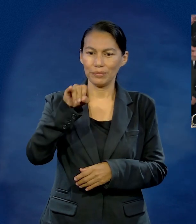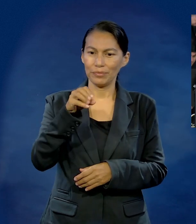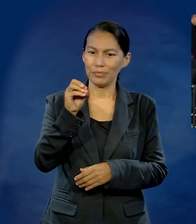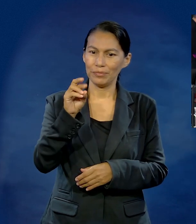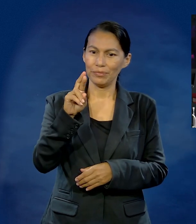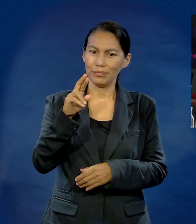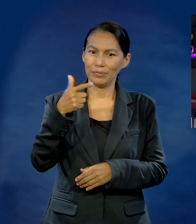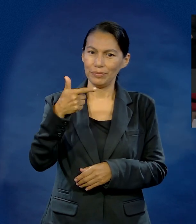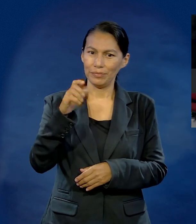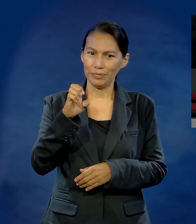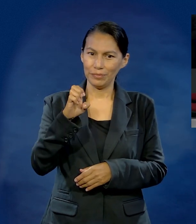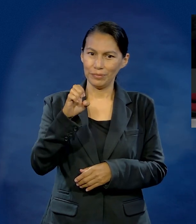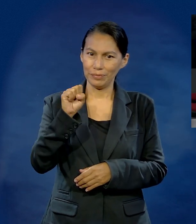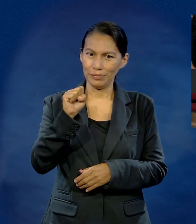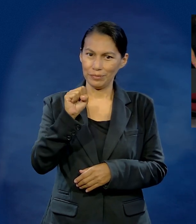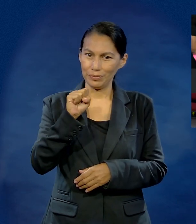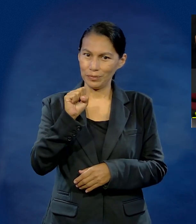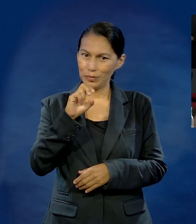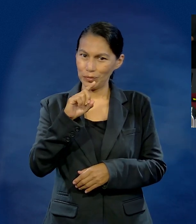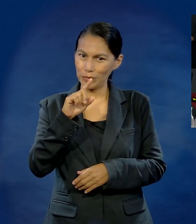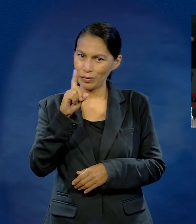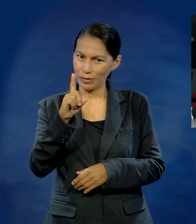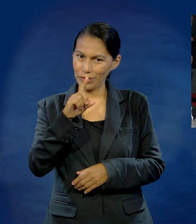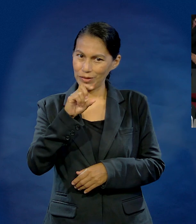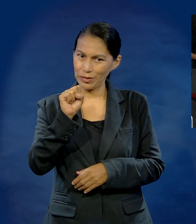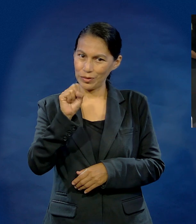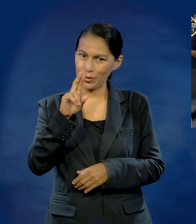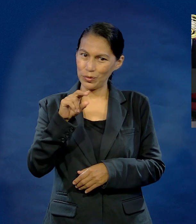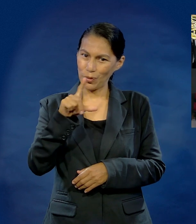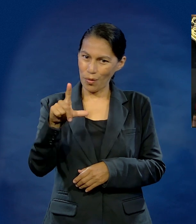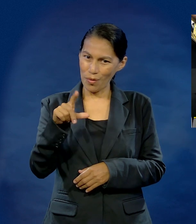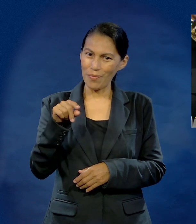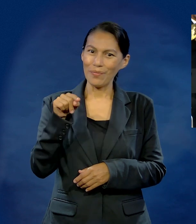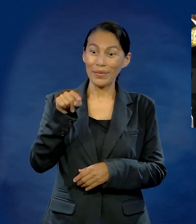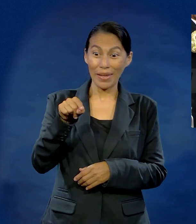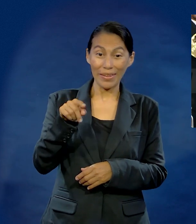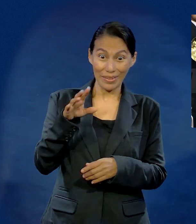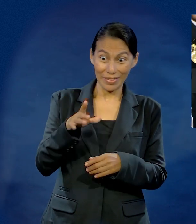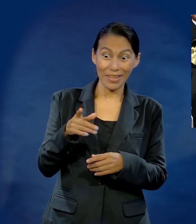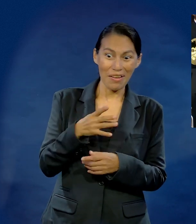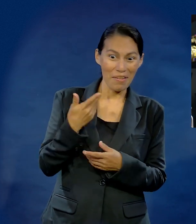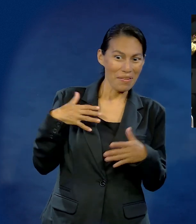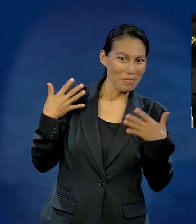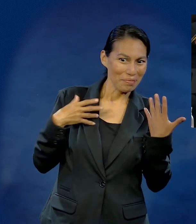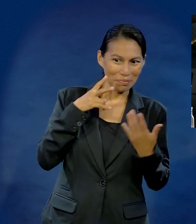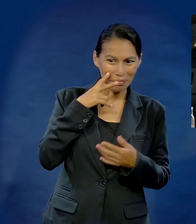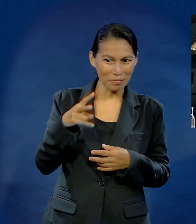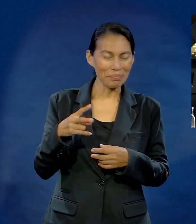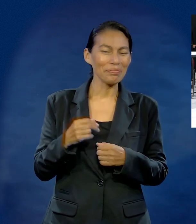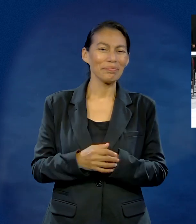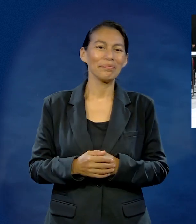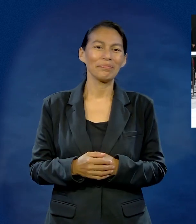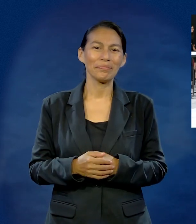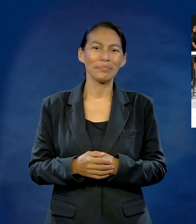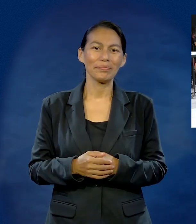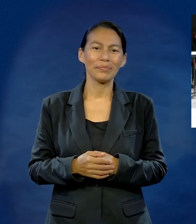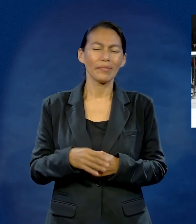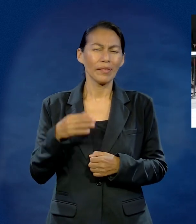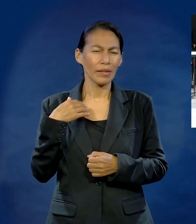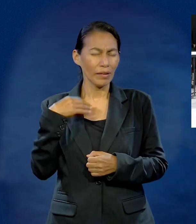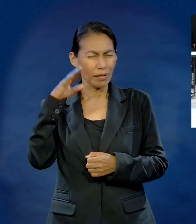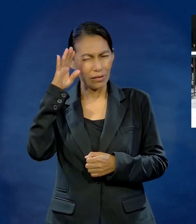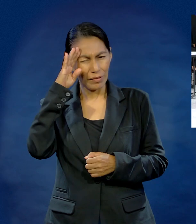pastor Jorge Zul, a quien sí está aquí esta mañana. Qué alegría verlo, pastor. Fue de las últimas clases. De